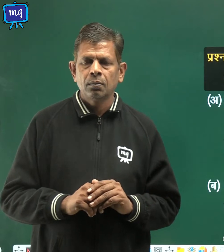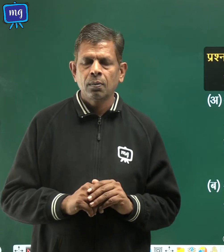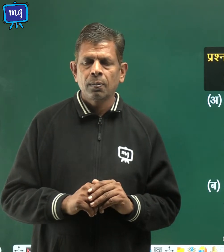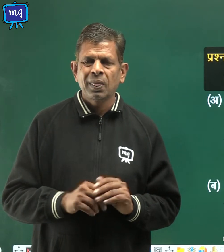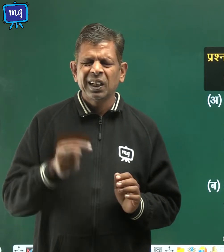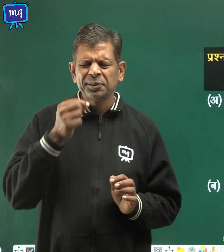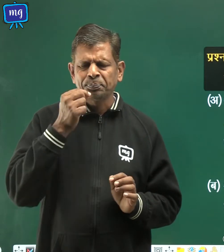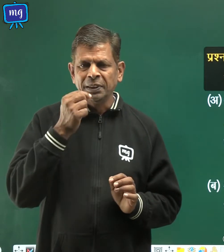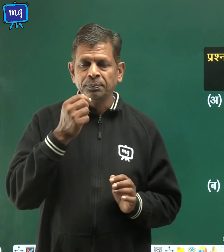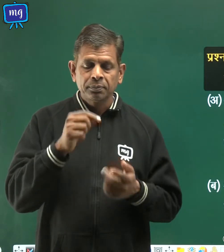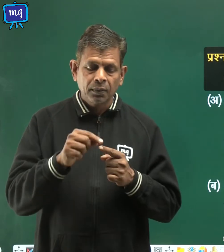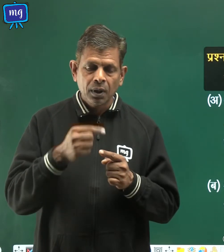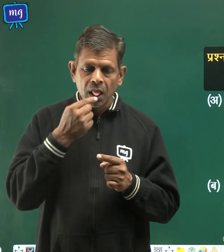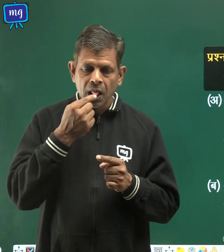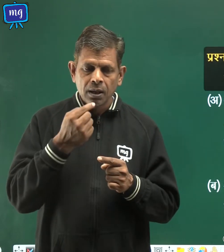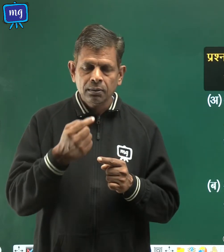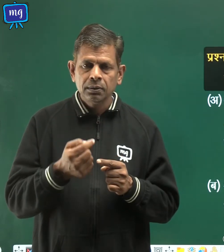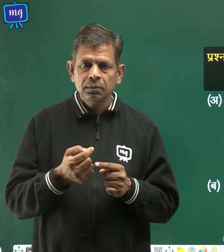अम्ल स्वाद में